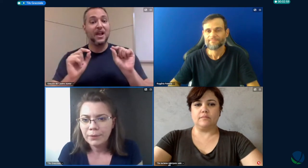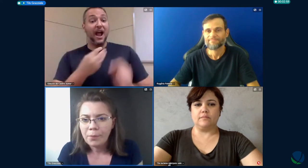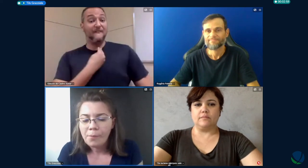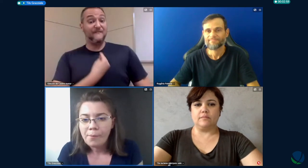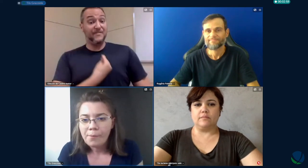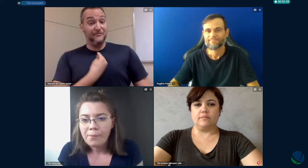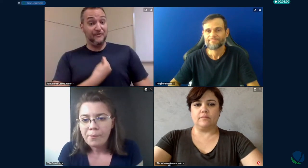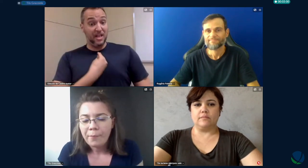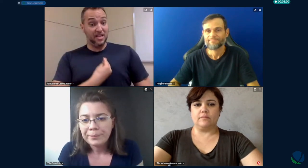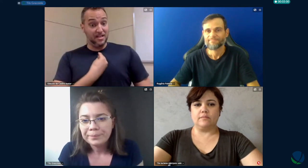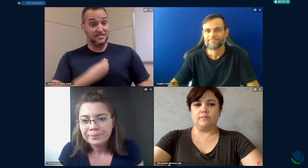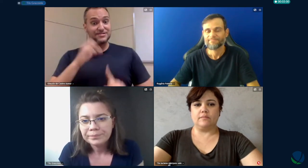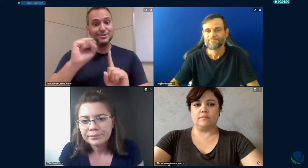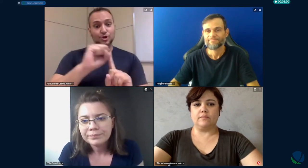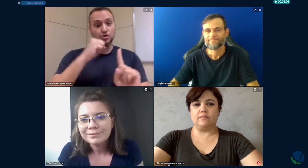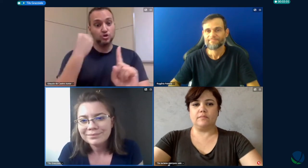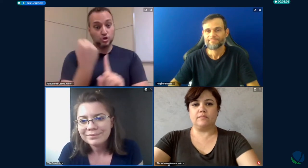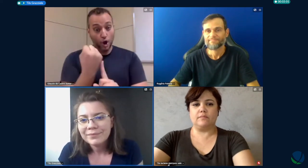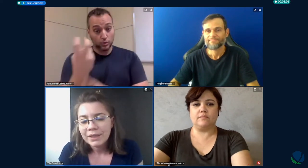comunidade.